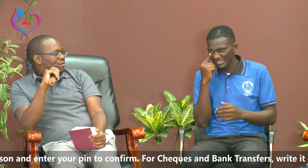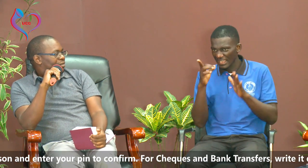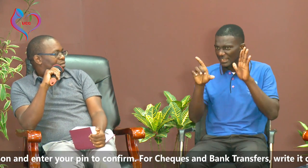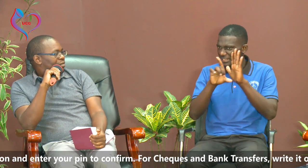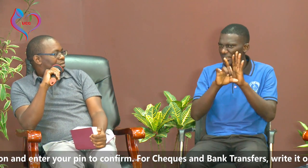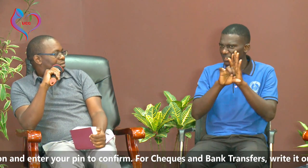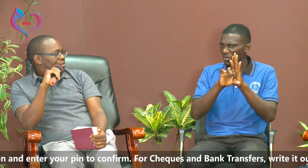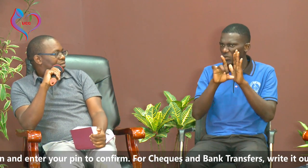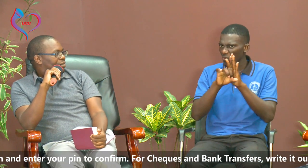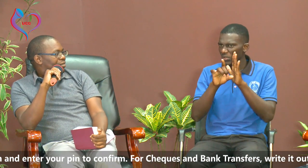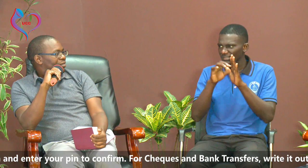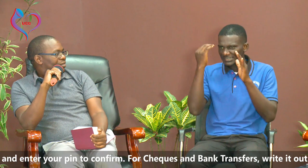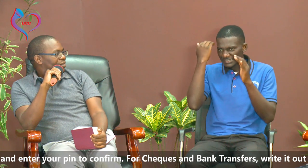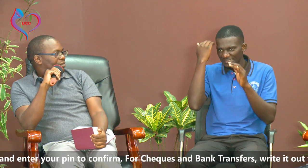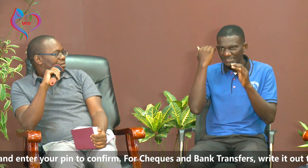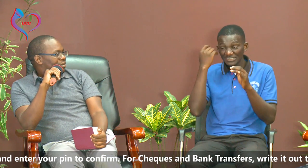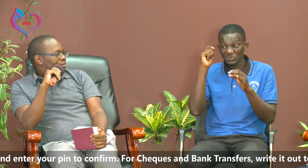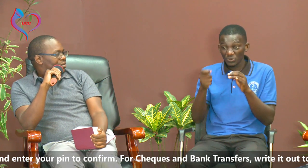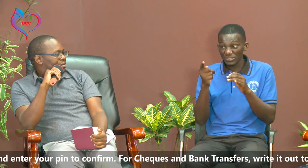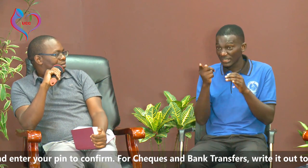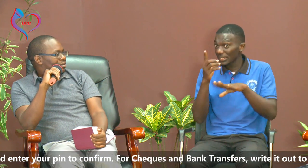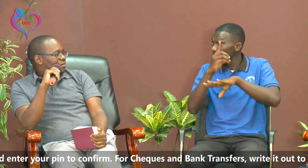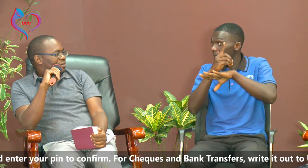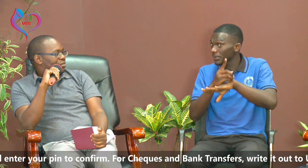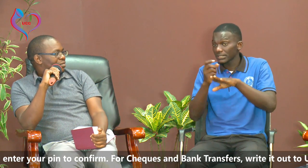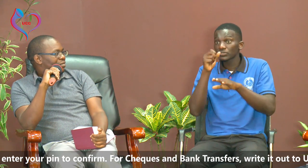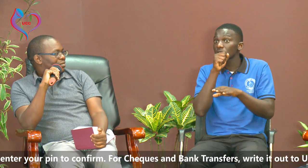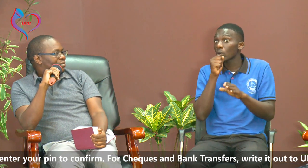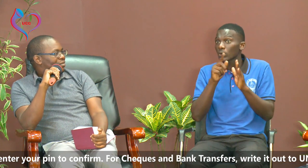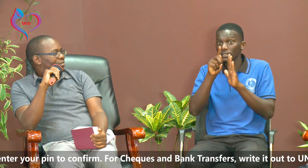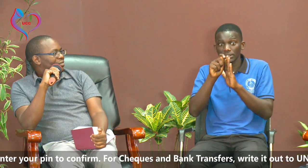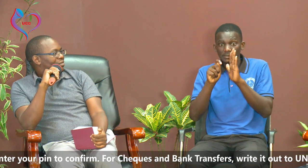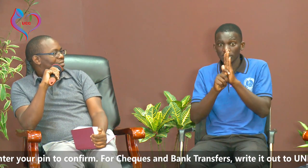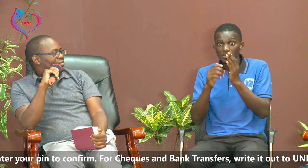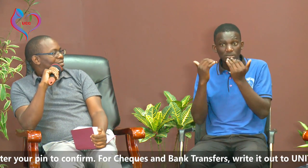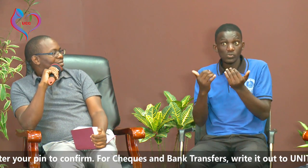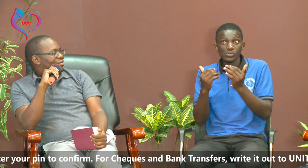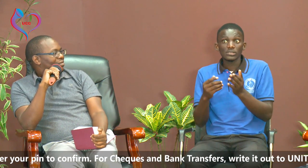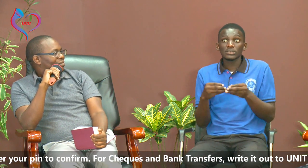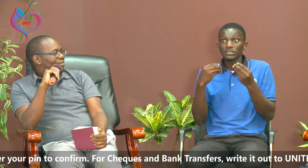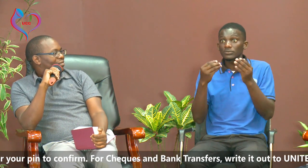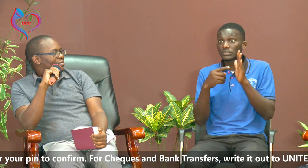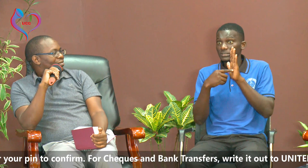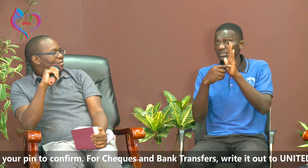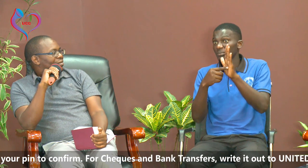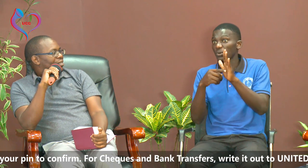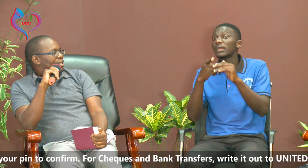lero gesigamizibwa nnyo kundagano enkadde na one example katinga echo kutya kalaba kutta